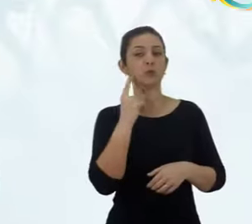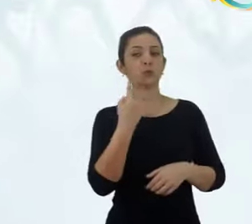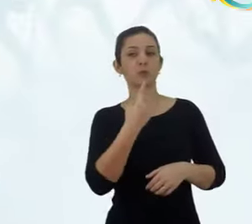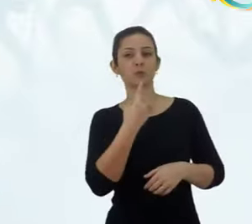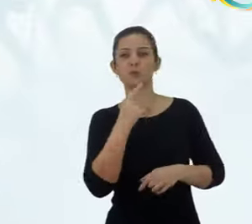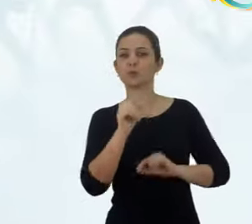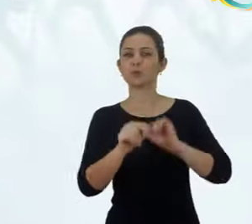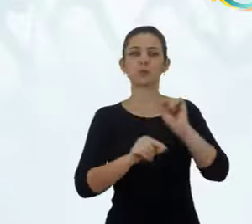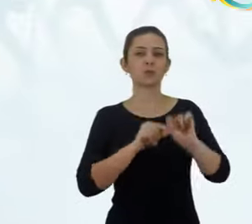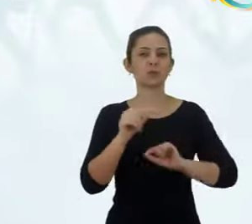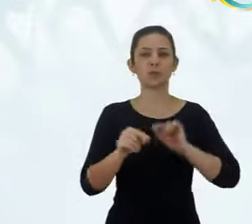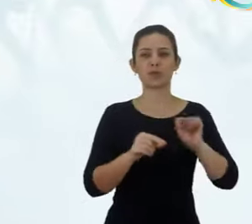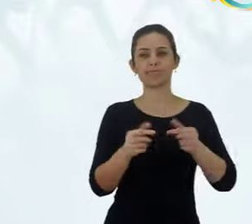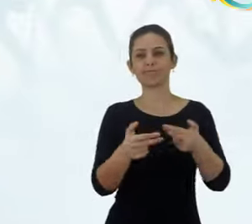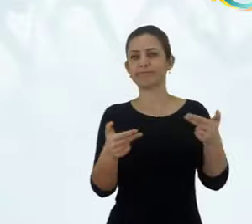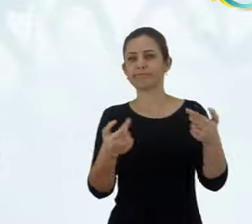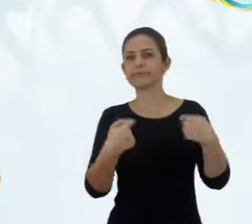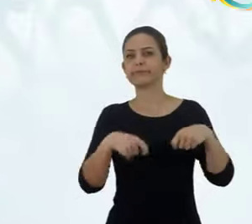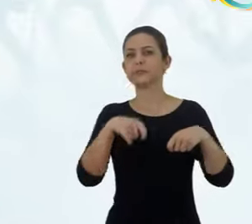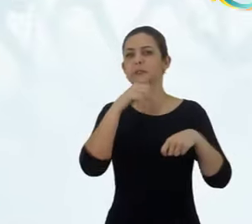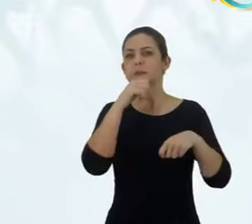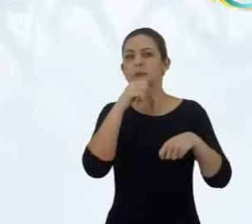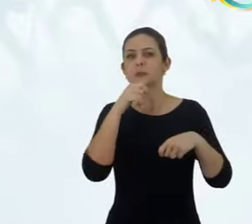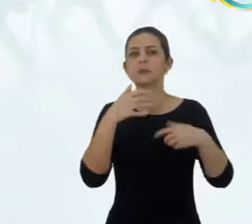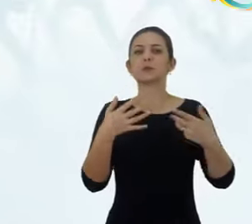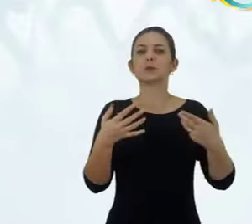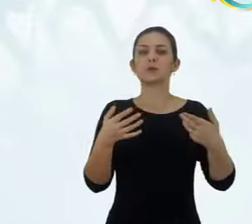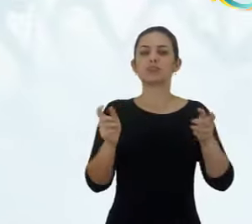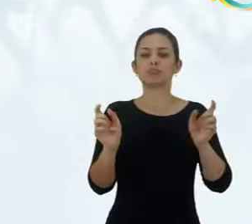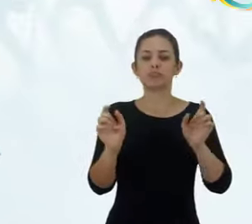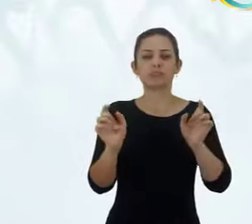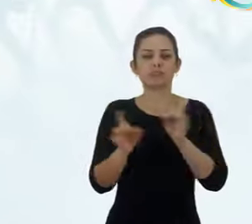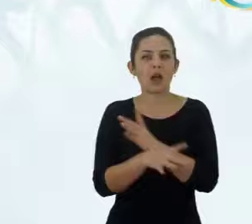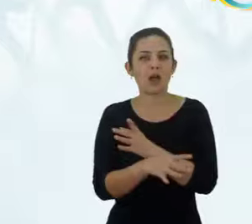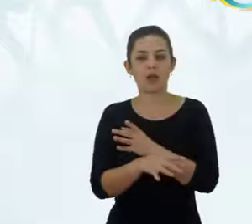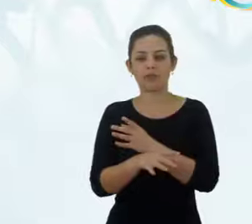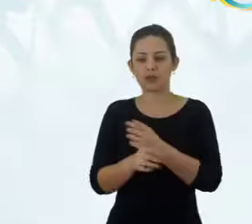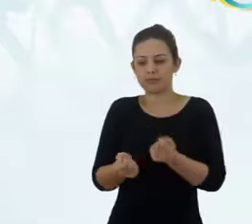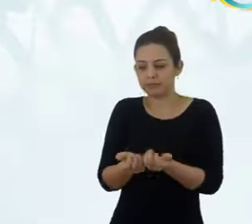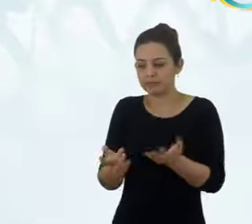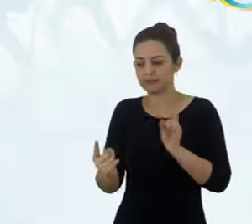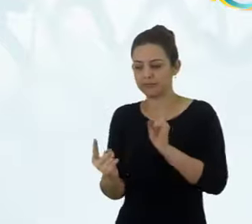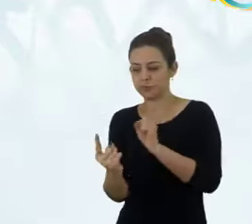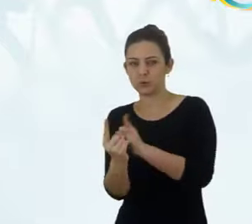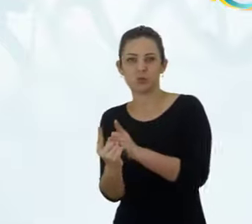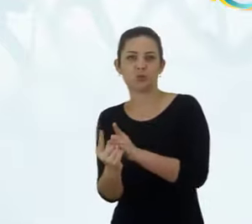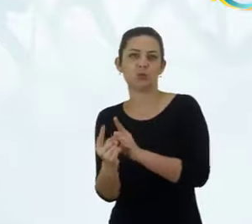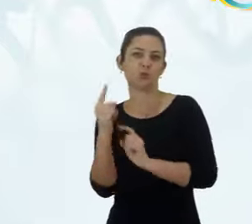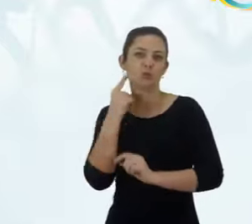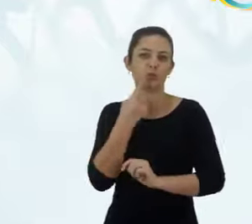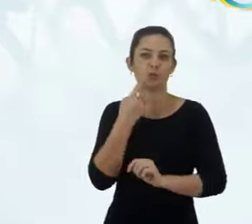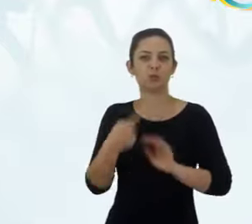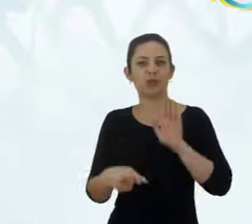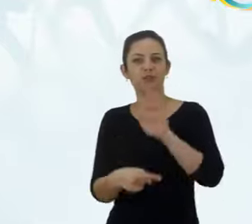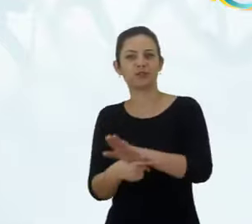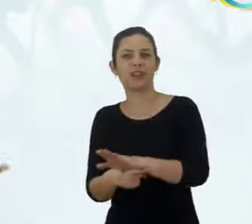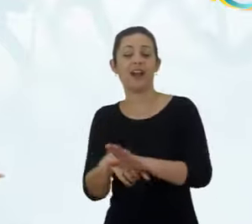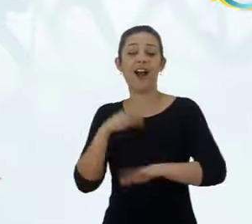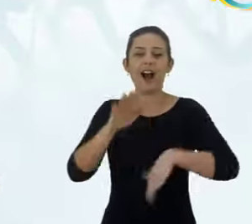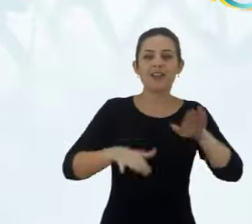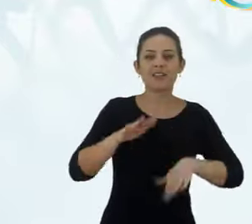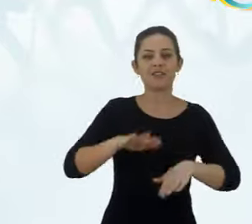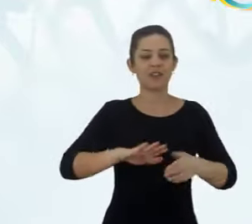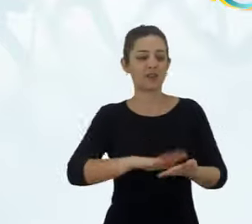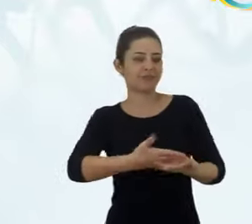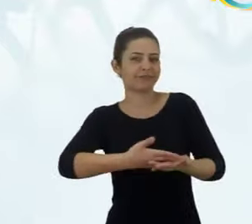área da surdez, quais são algumas coisas que a gente já pode estar fazendo de pronto imediato para poder estar atendendo esse surdo? Às vezes a